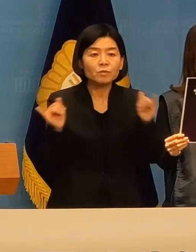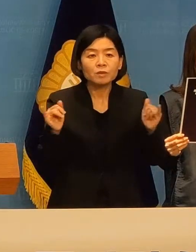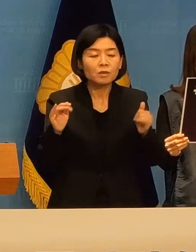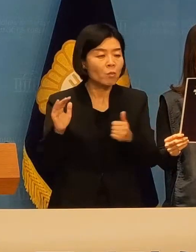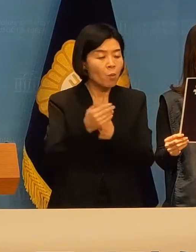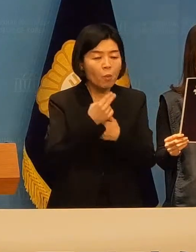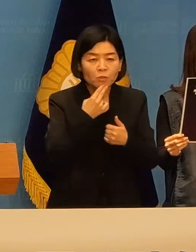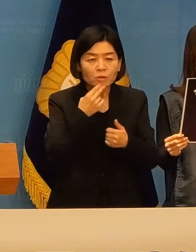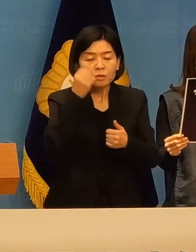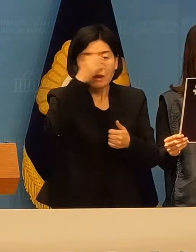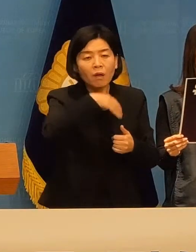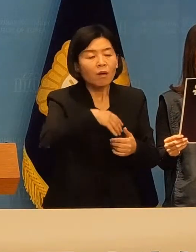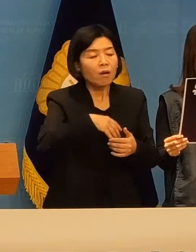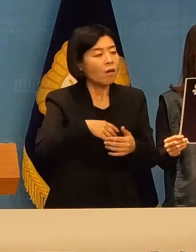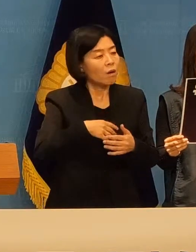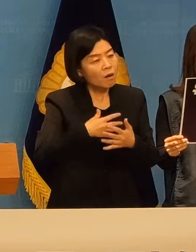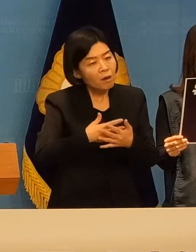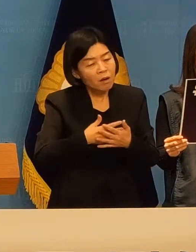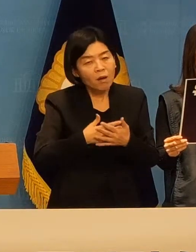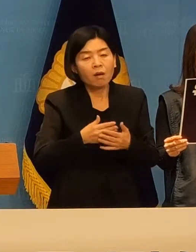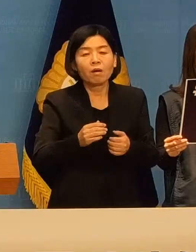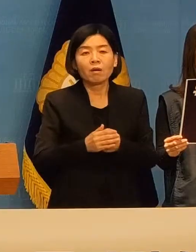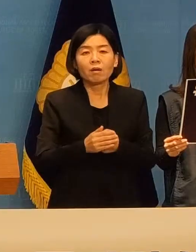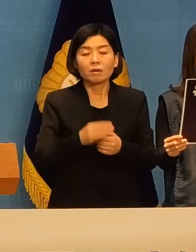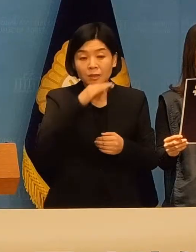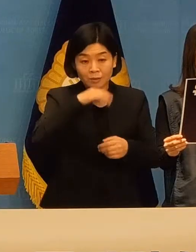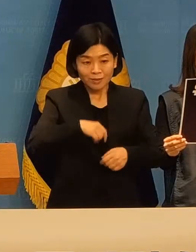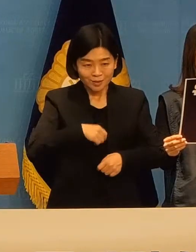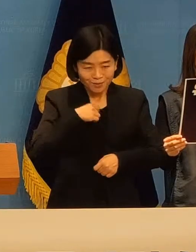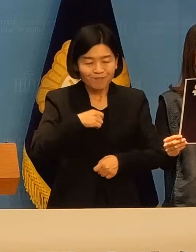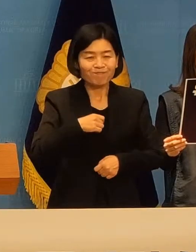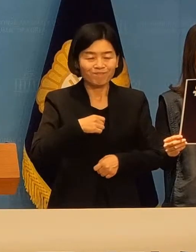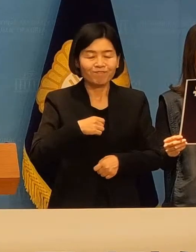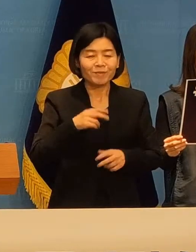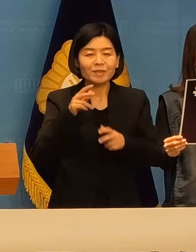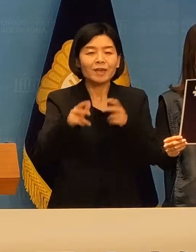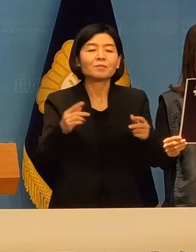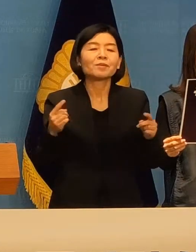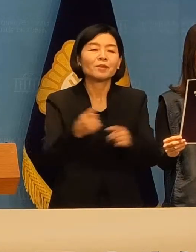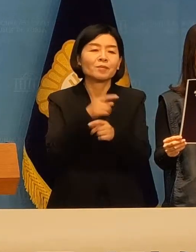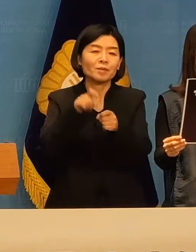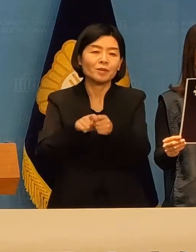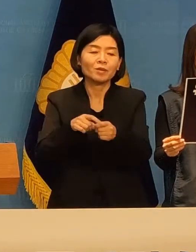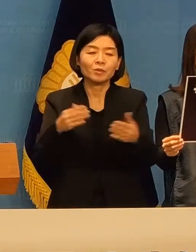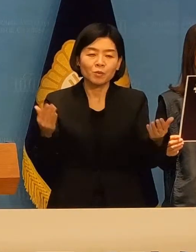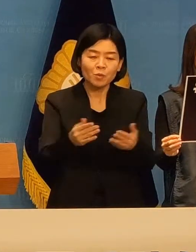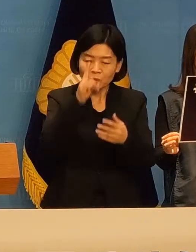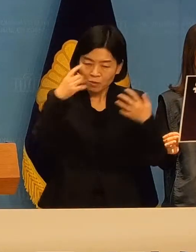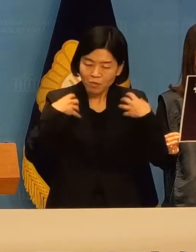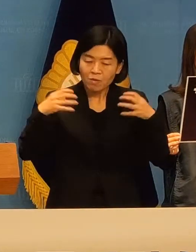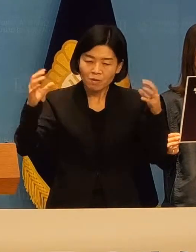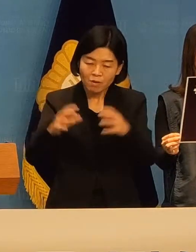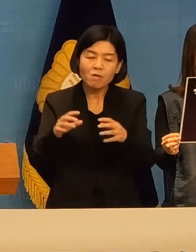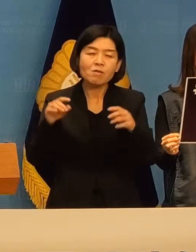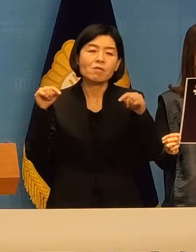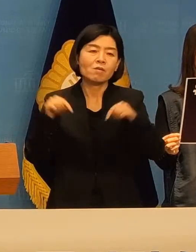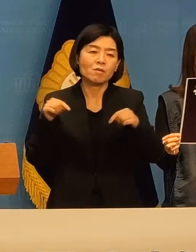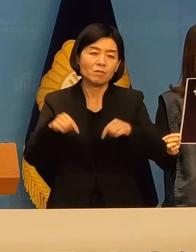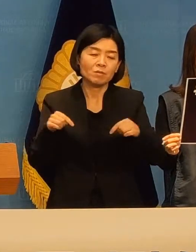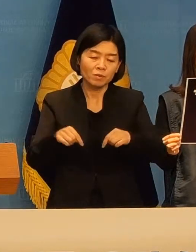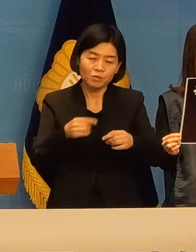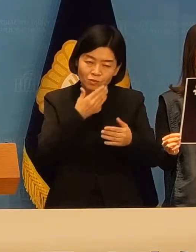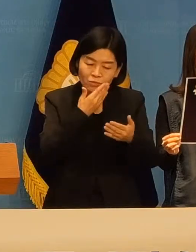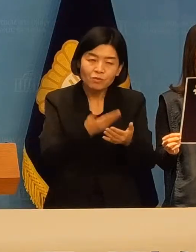시절을 맞이하게 되었다. 정의로운 산업 전환을 위한 노정 협의가 어느 때보다 시급해졌다.